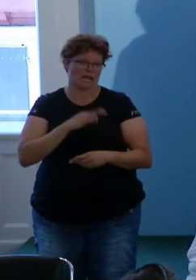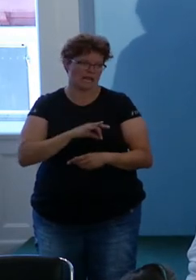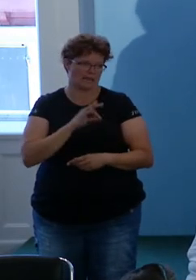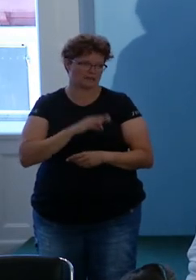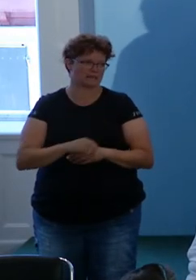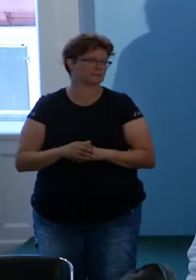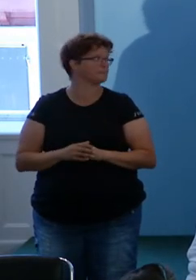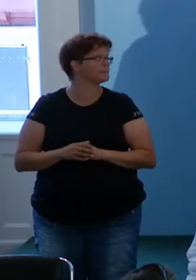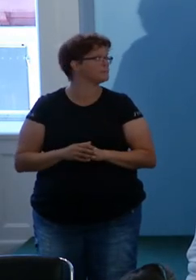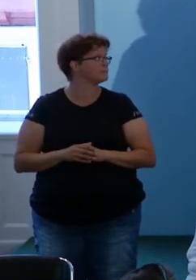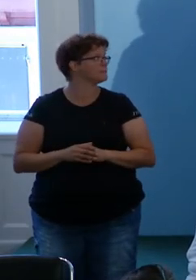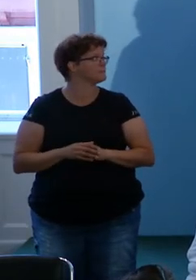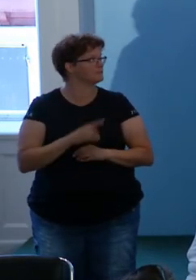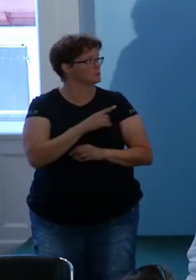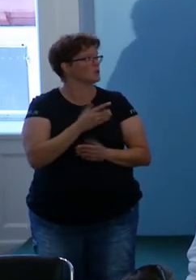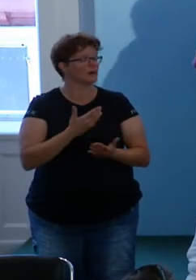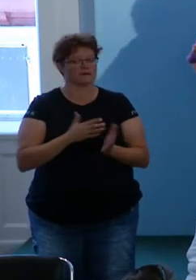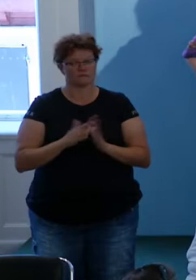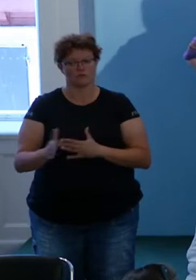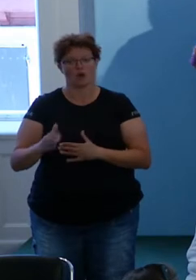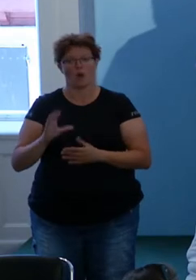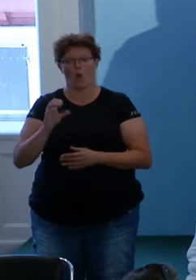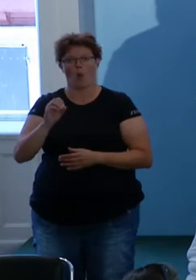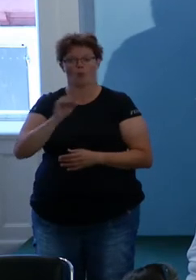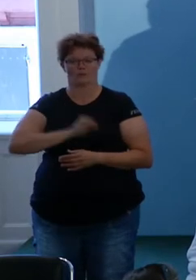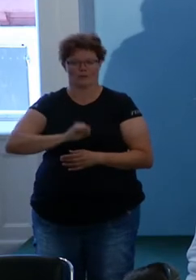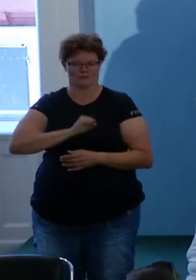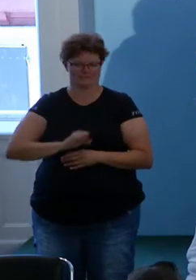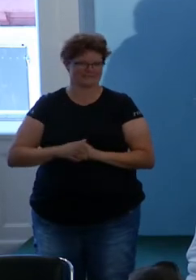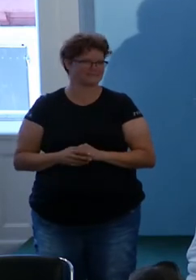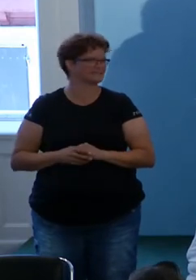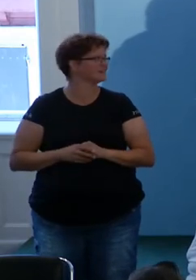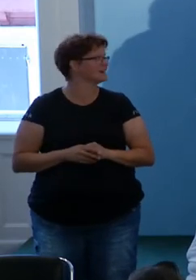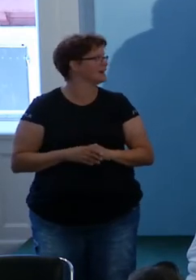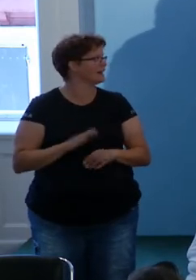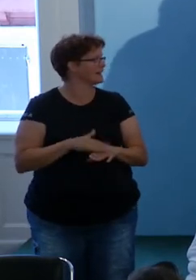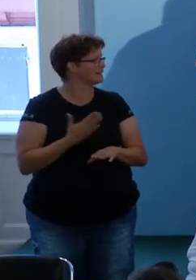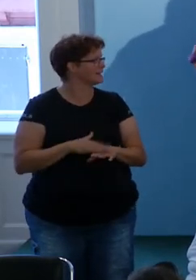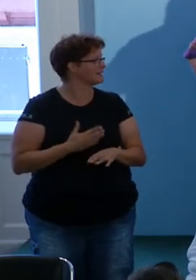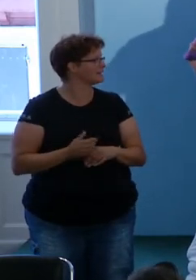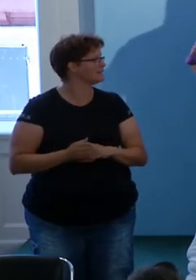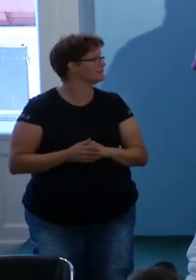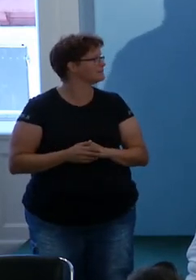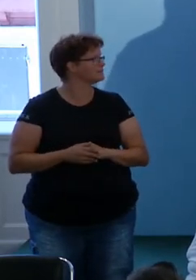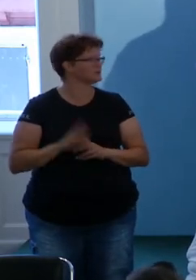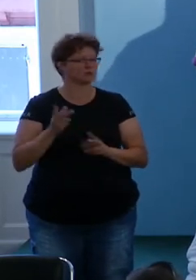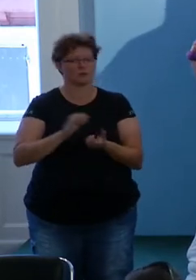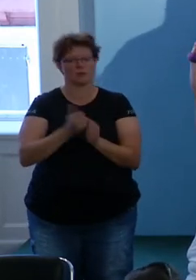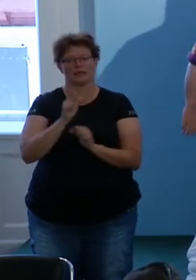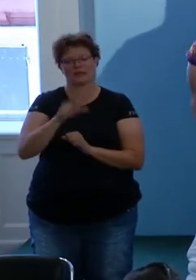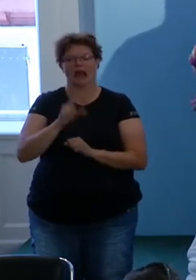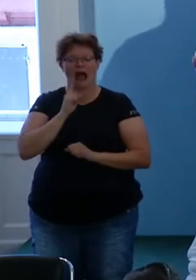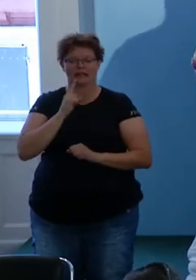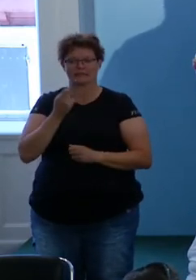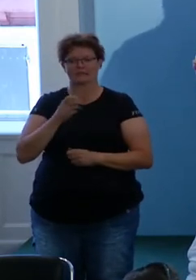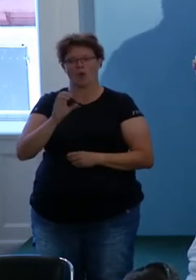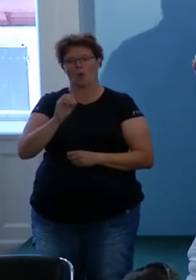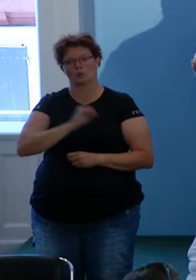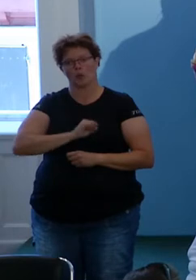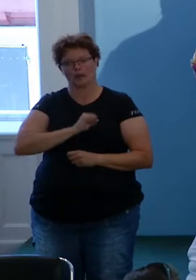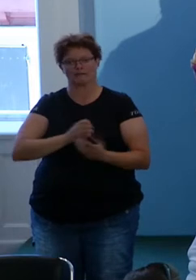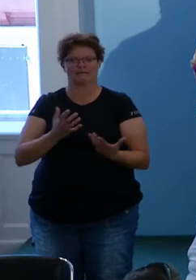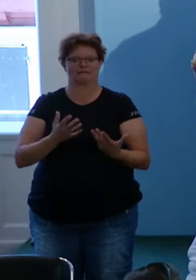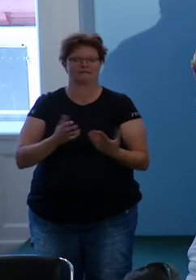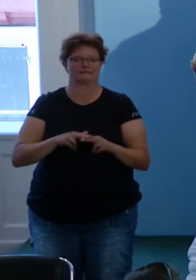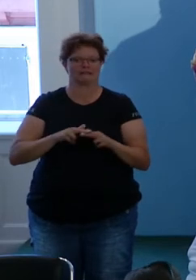i Sverige. Du är fortsatt otålig med andra ord. Utmärkt. Bra. Katarina? Som politiker är man väl alltid otålig också och